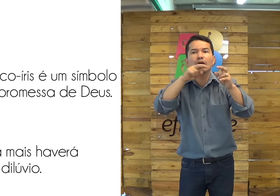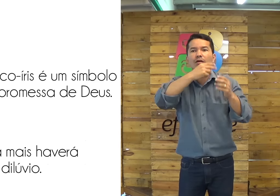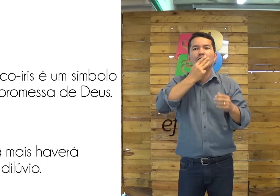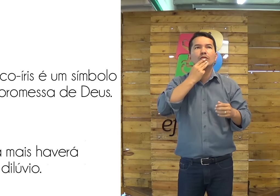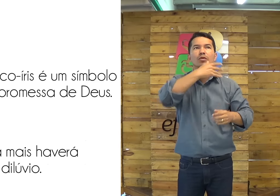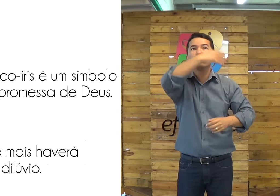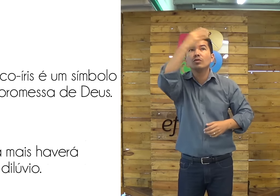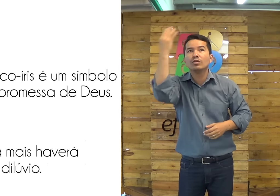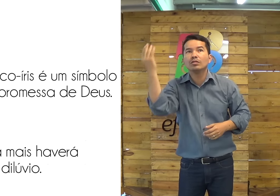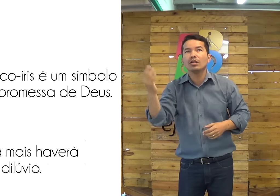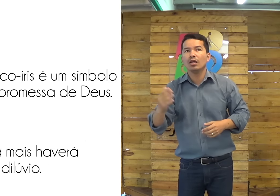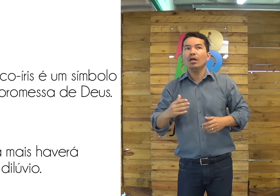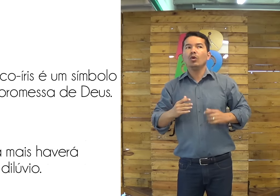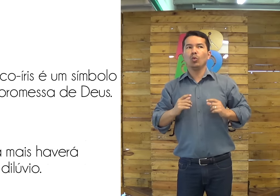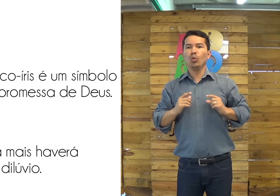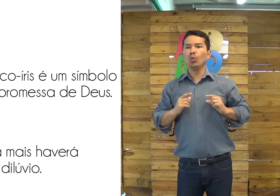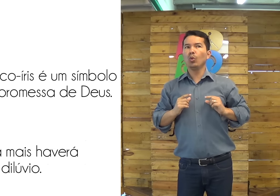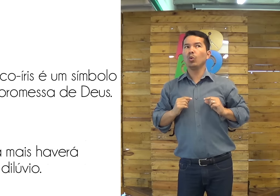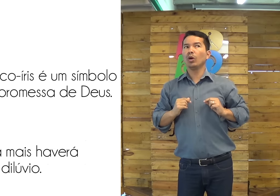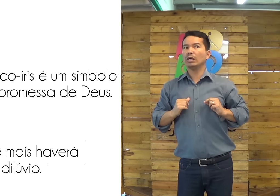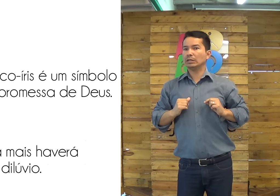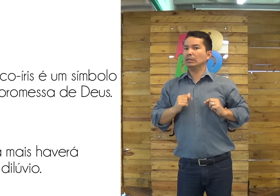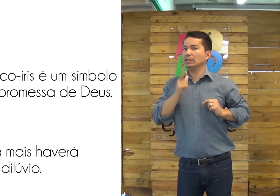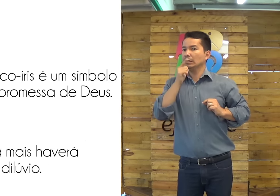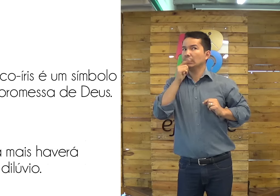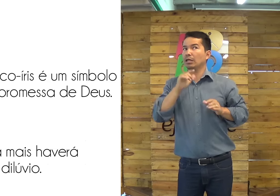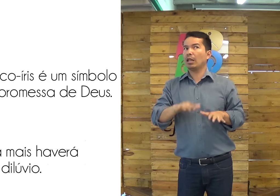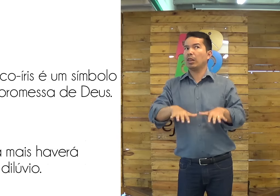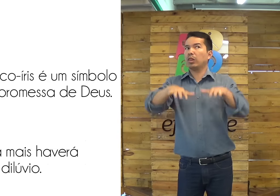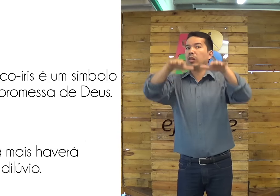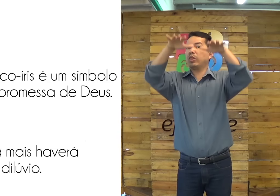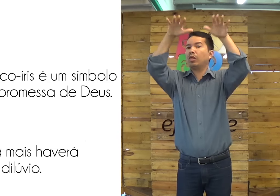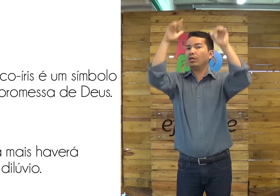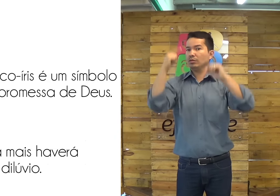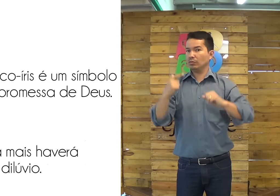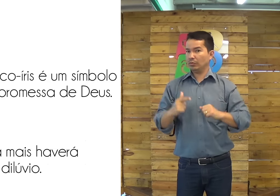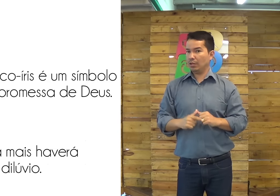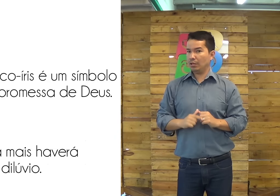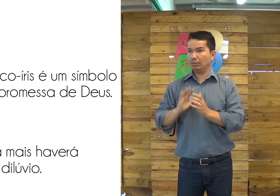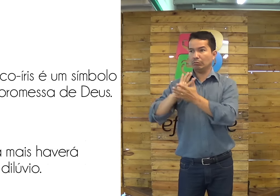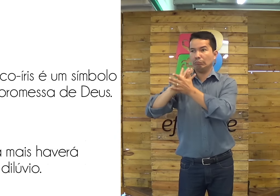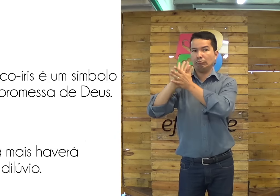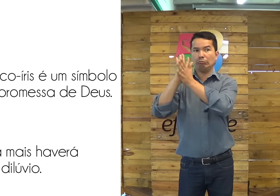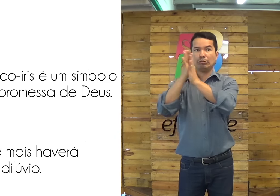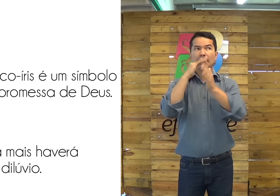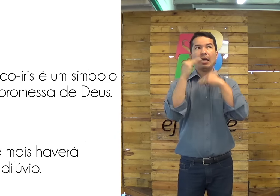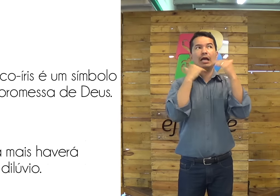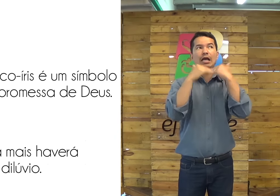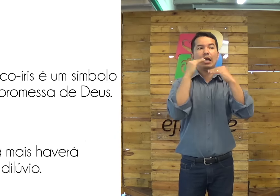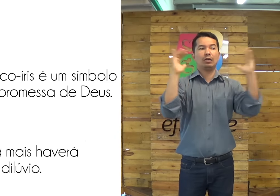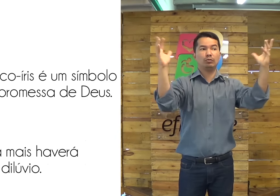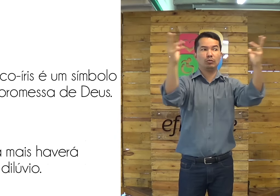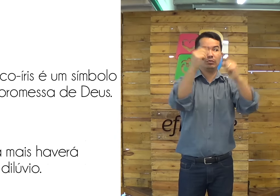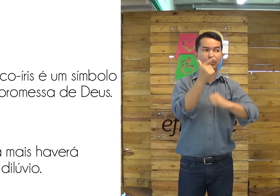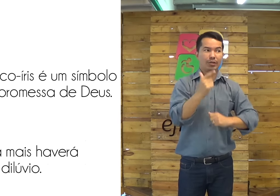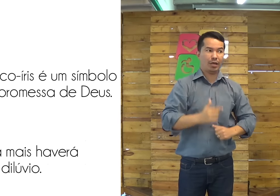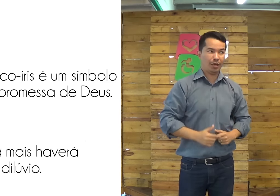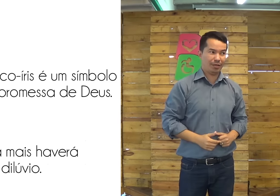chore lá né Às vezes você vê o arco Ines lá vai ser ai Ufa é não vai ter dilúvio não vai mais haver aquela